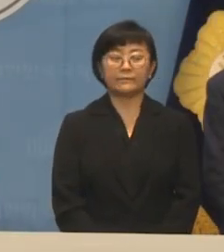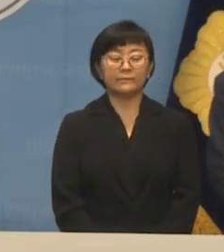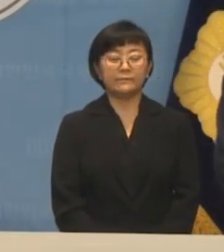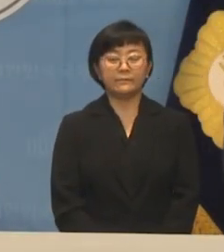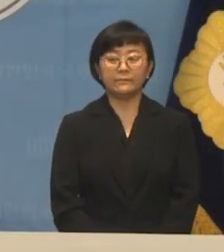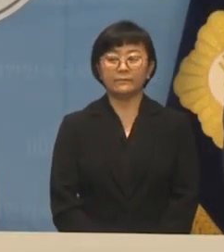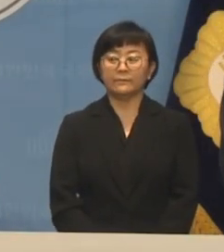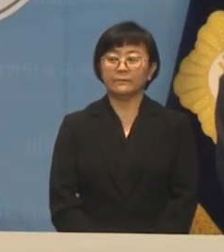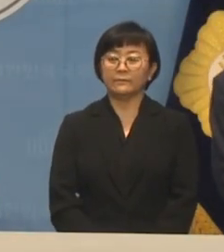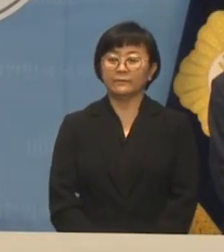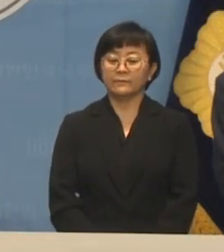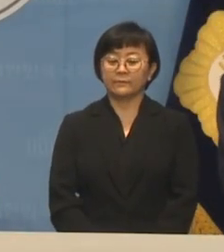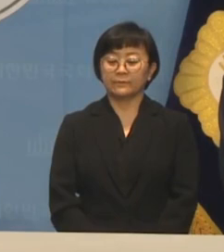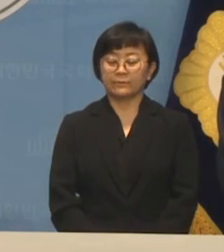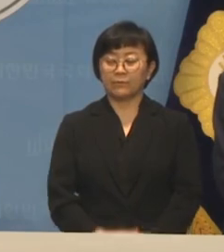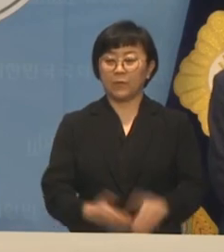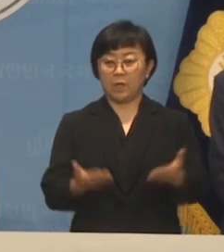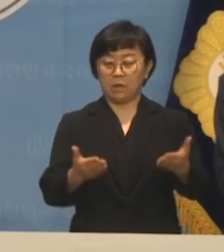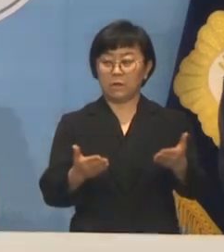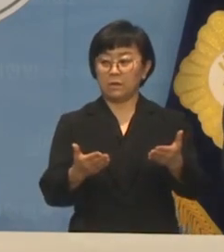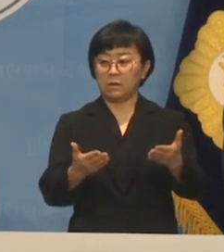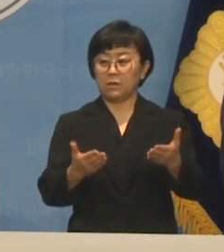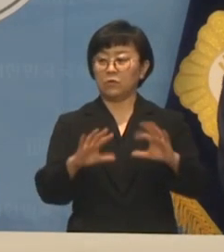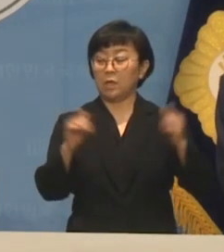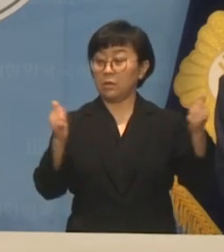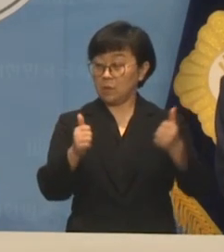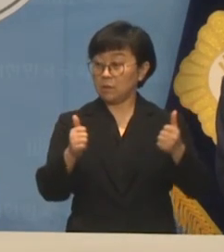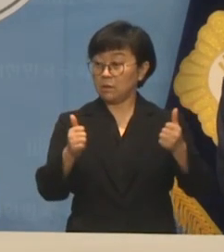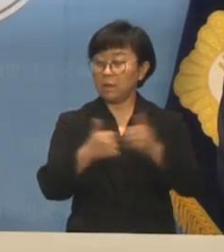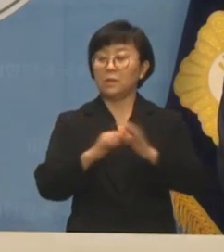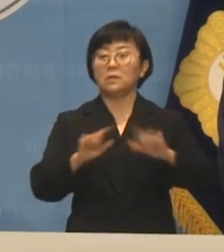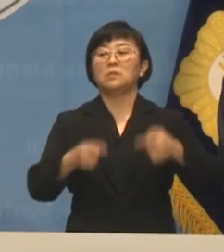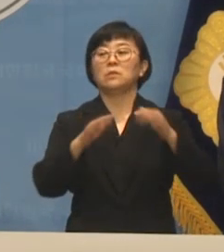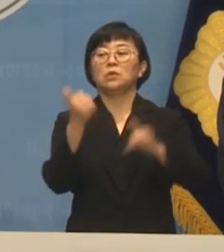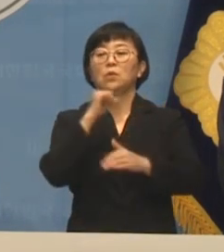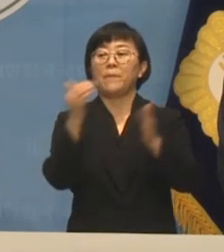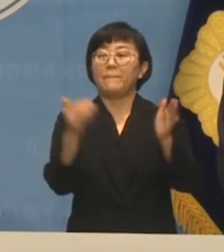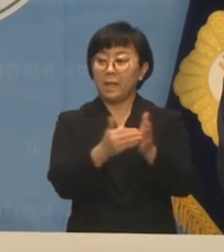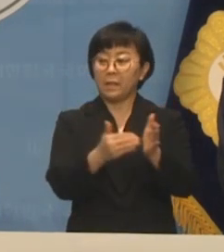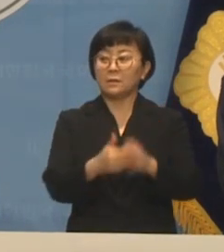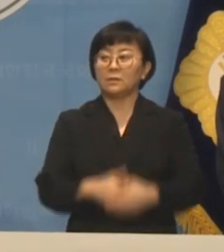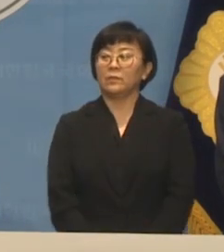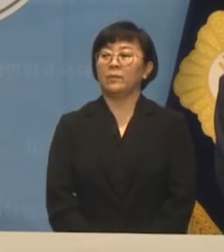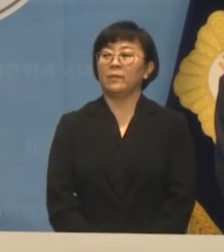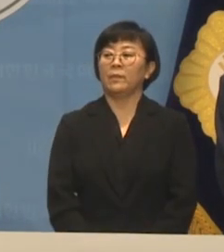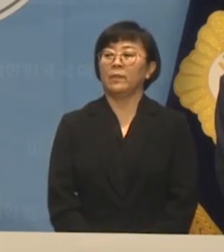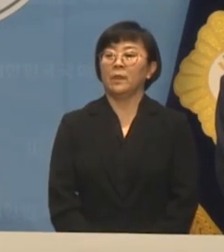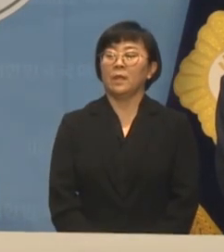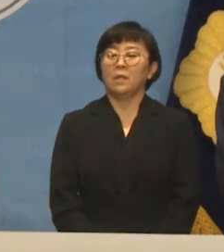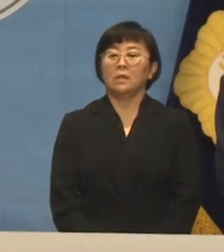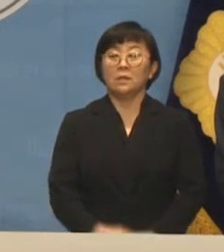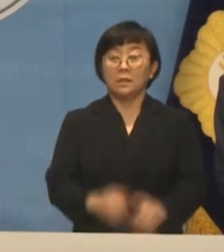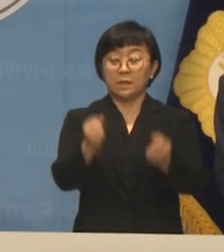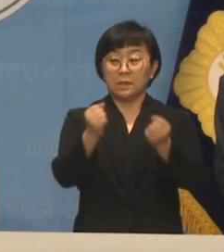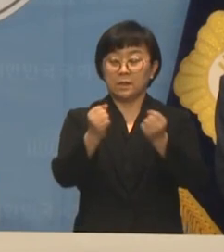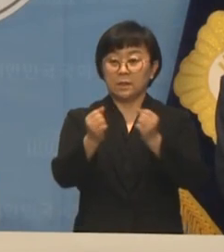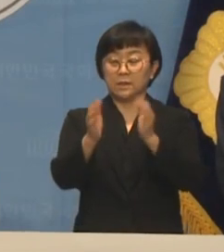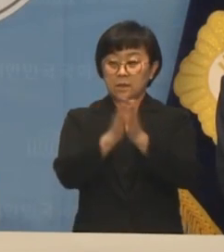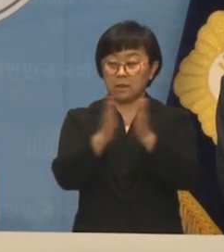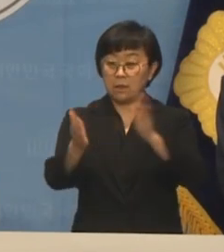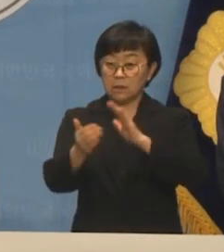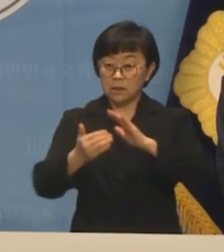네, 앞서서 김성주 의원님께서 참석자들 소개해 주셨고요. 저희 기자회견 시작하기 전에